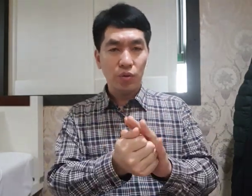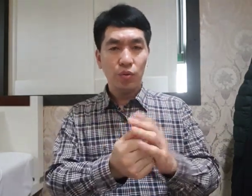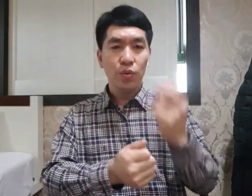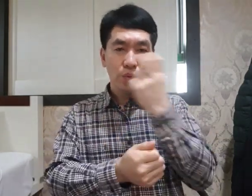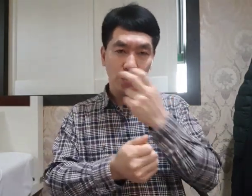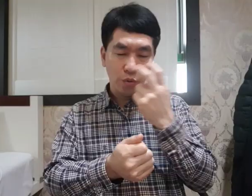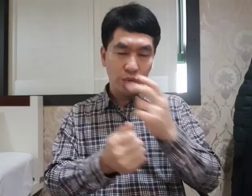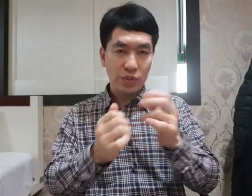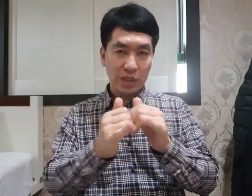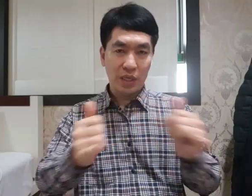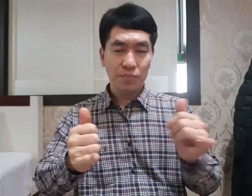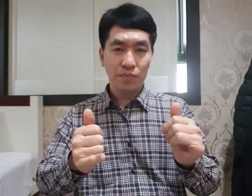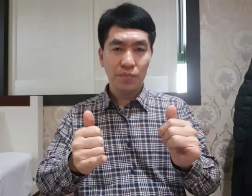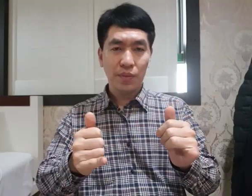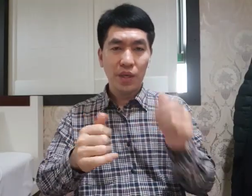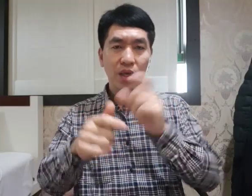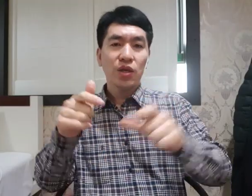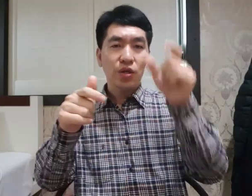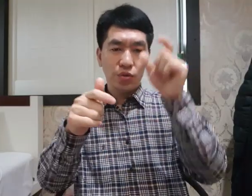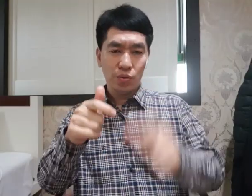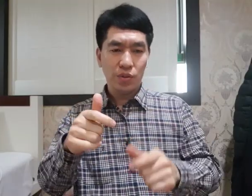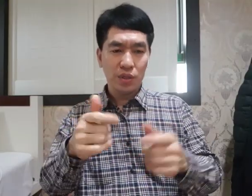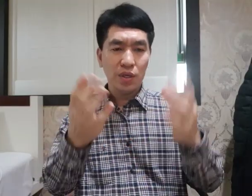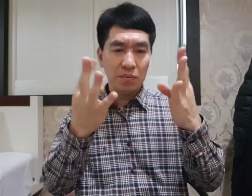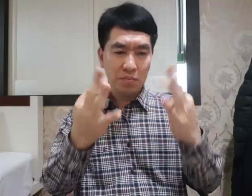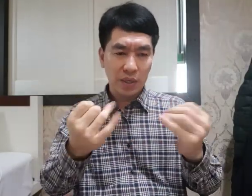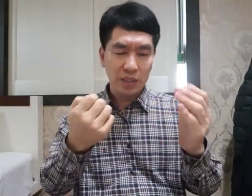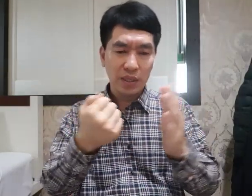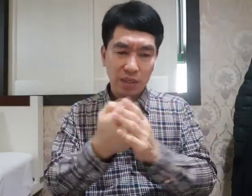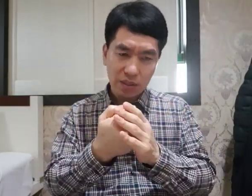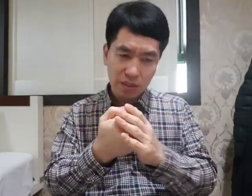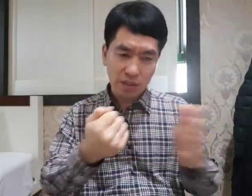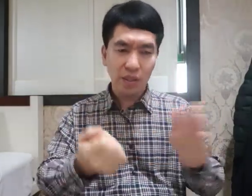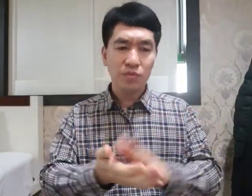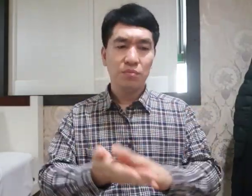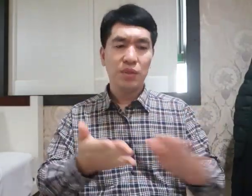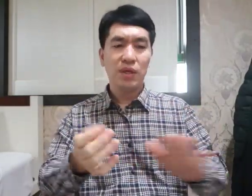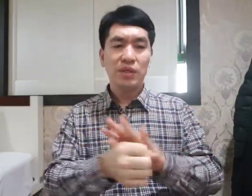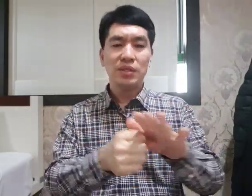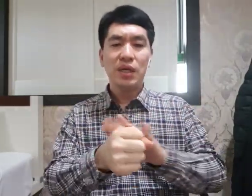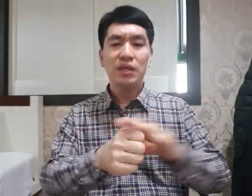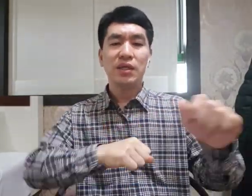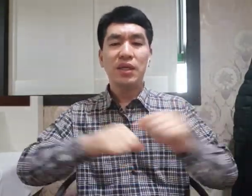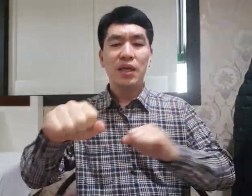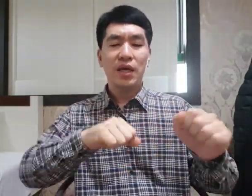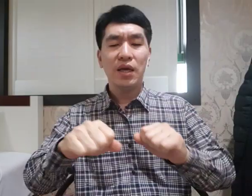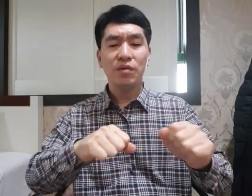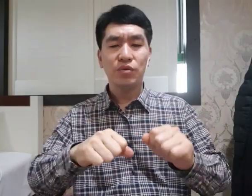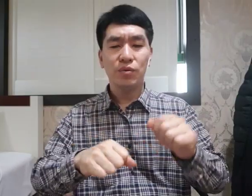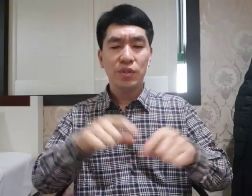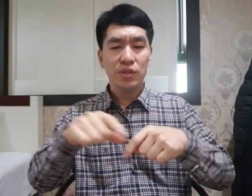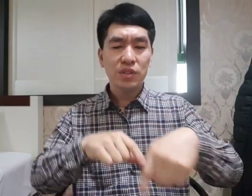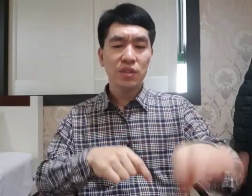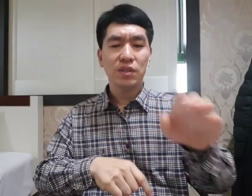위로하고 돌보는 사람, 기독교인들이 많기 때문입니다. 사랑을 행함으로 실천하는